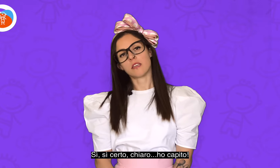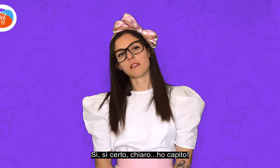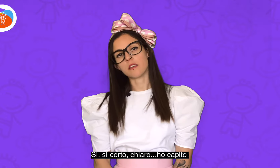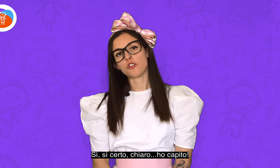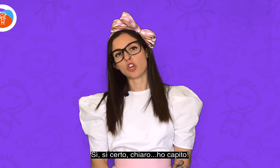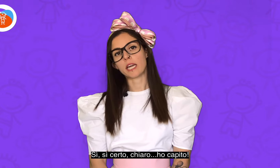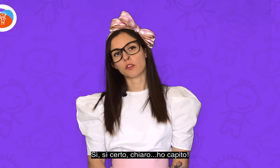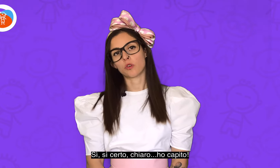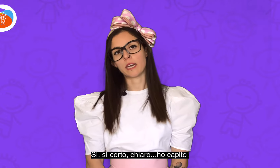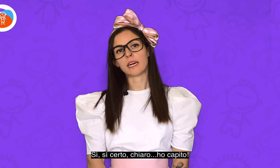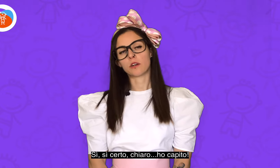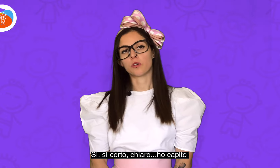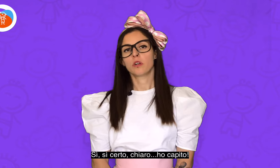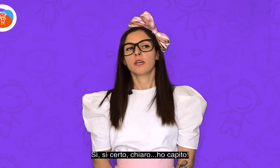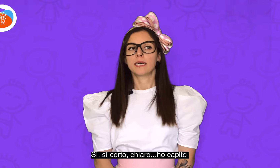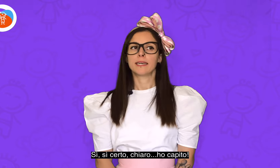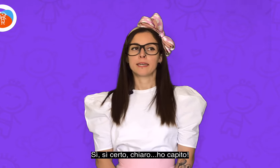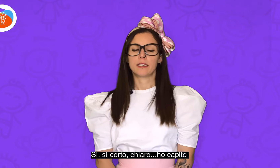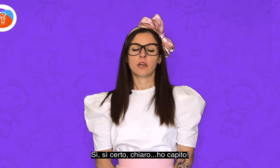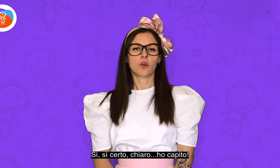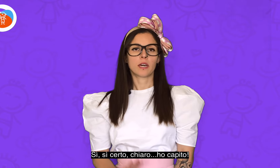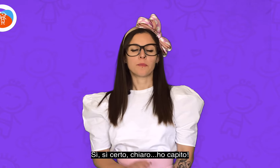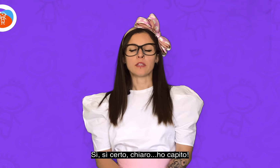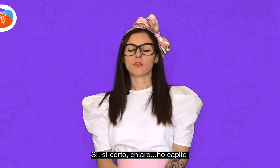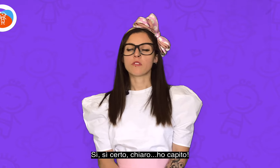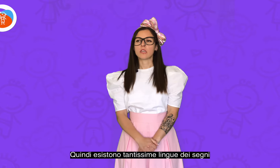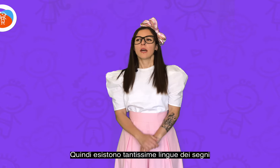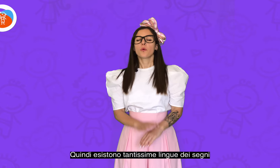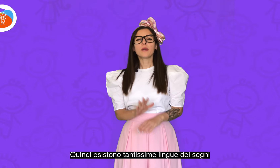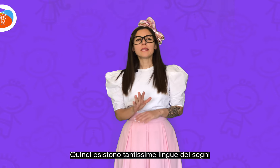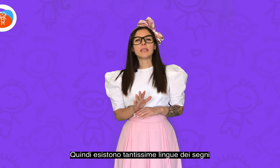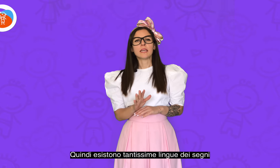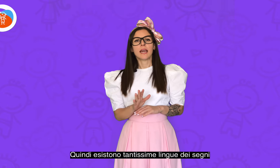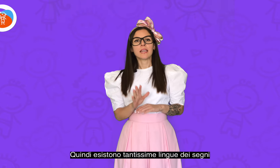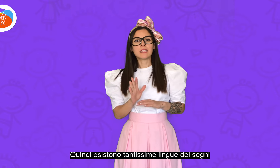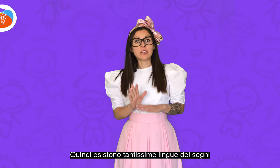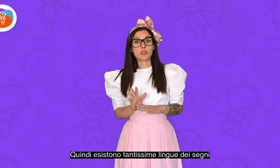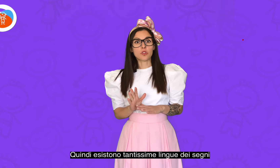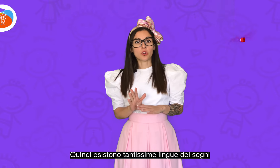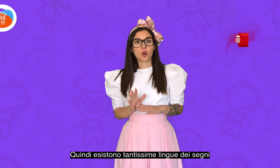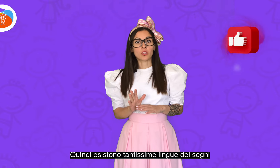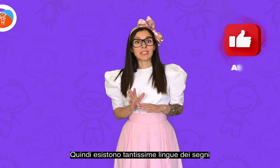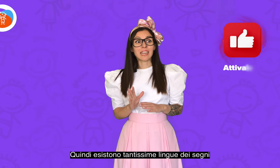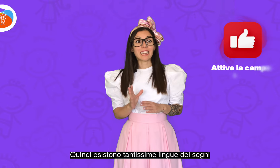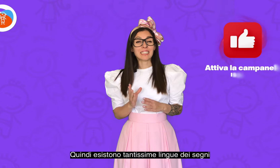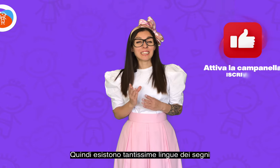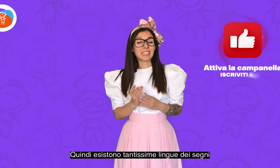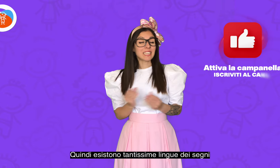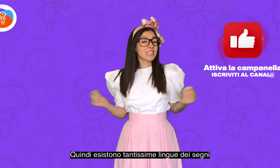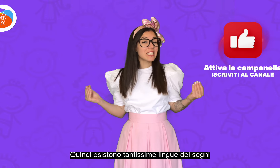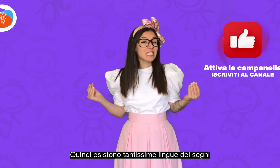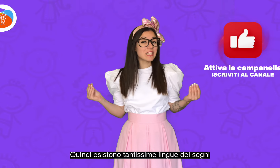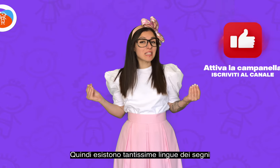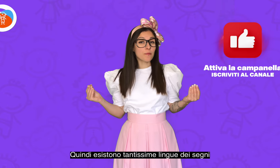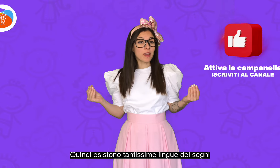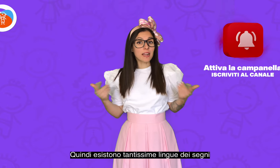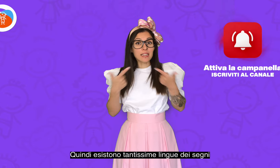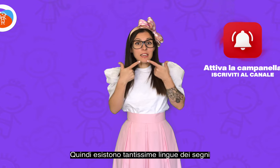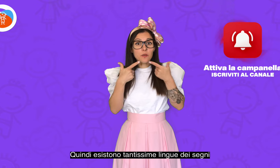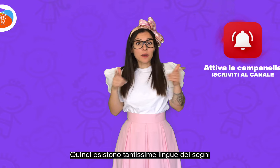Sì, sì, certo, chiaro! Eh, ho capito, sì! Quindi esistono tantissime lingue